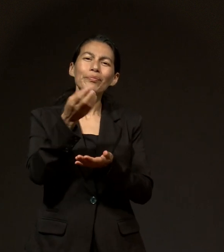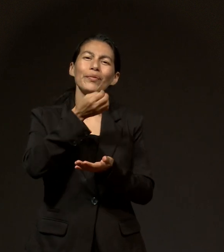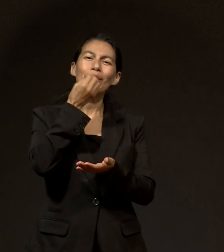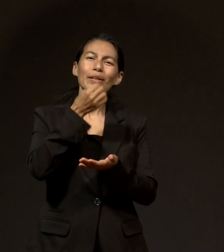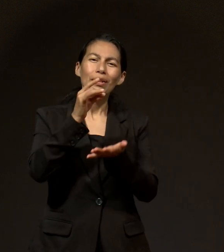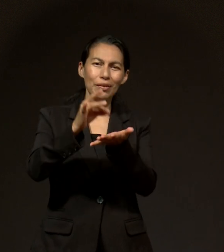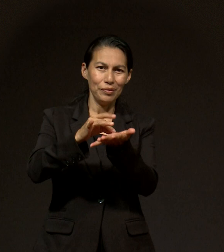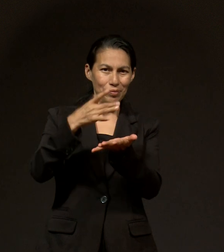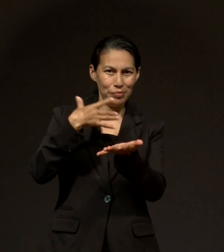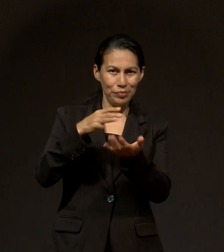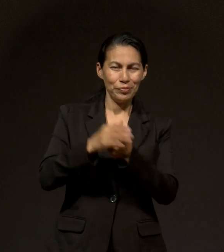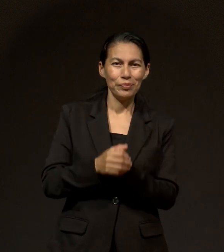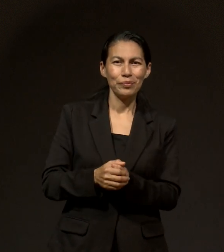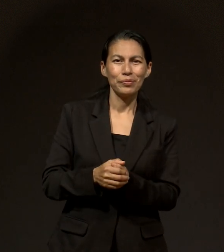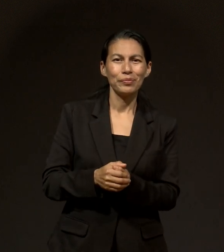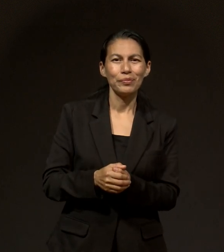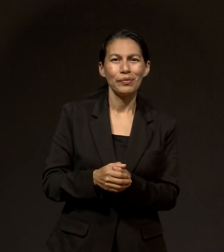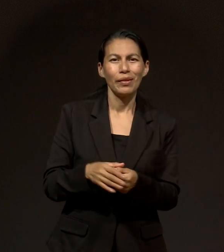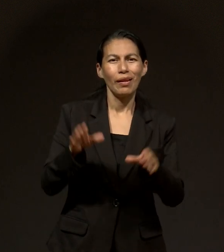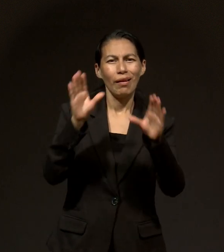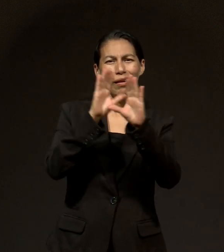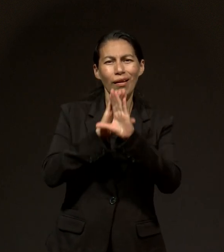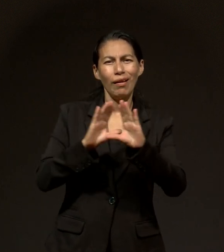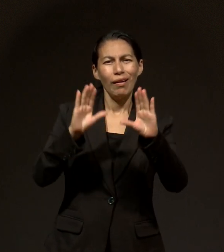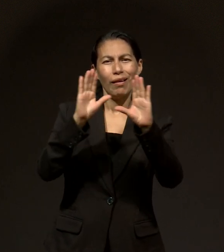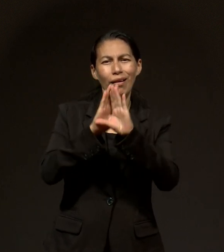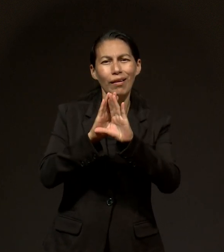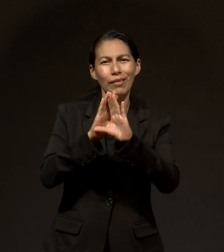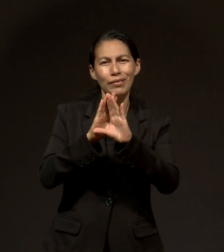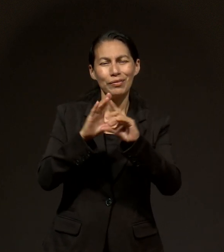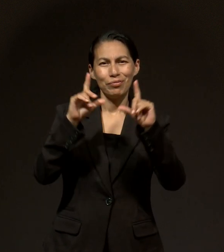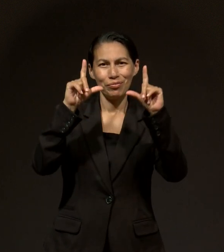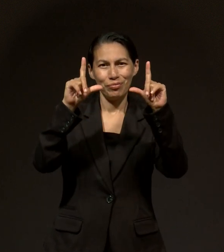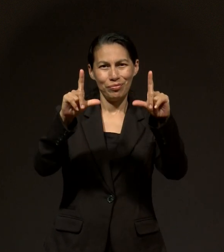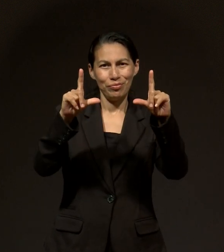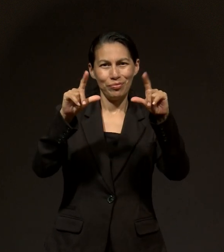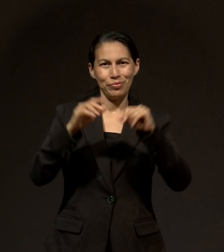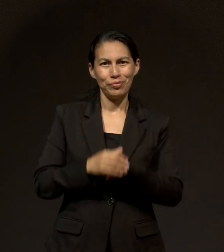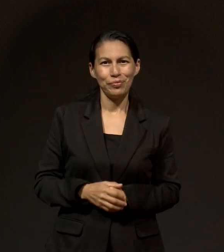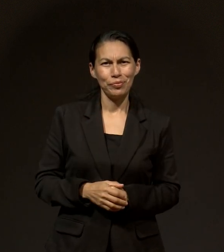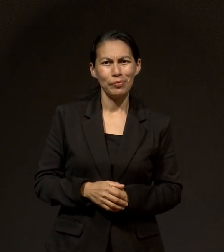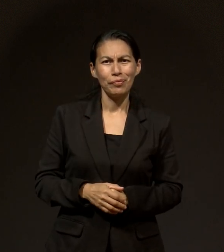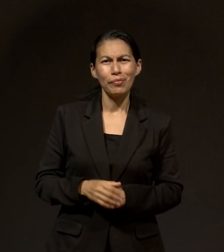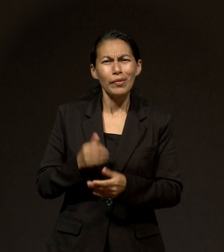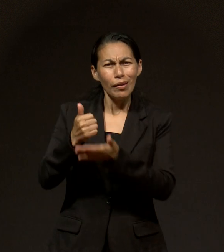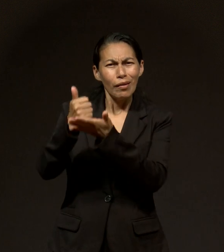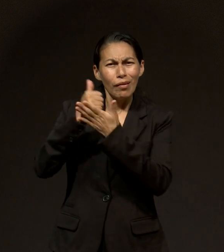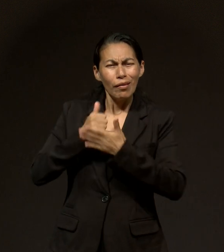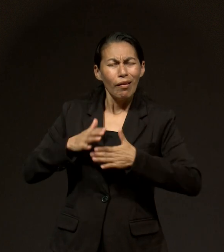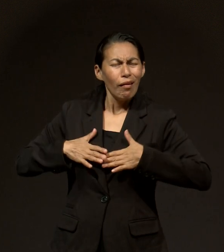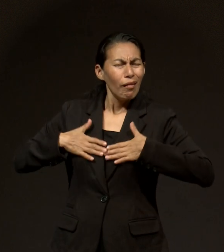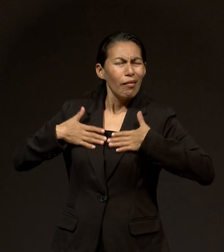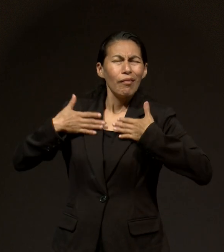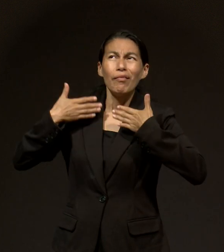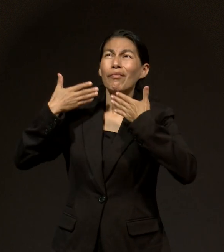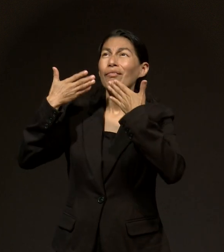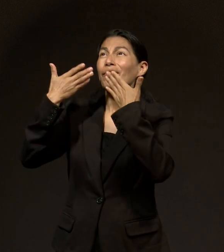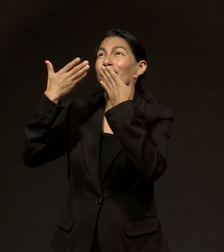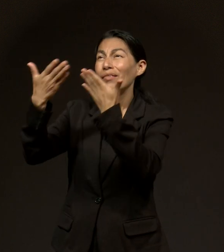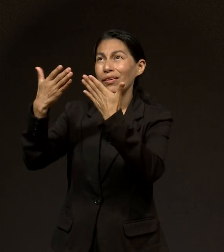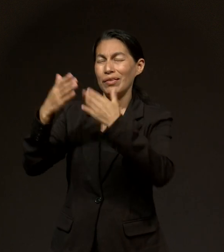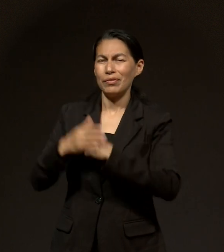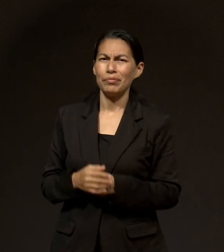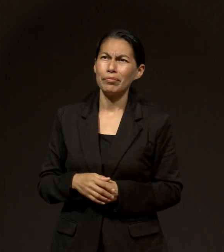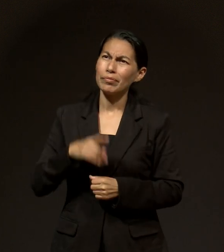pedidos de oración al programa, vamos a escuchar una melodía que nos inspirará a confiar en Dios,